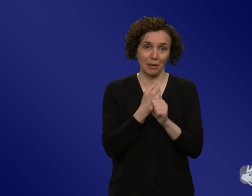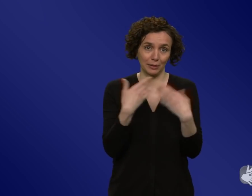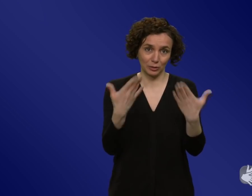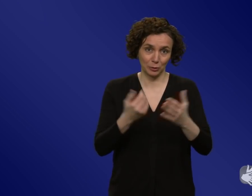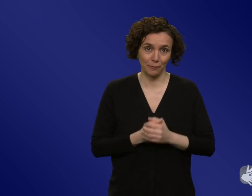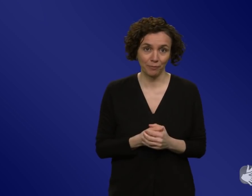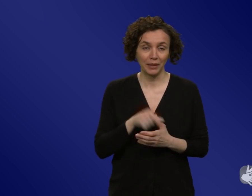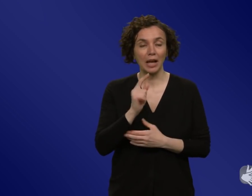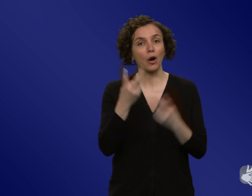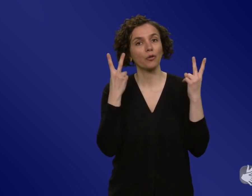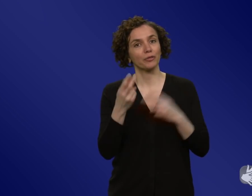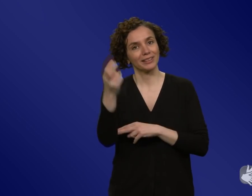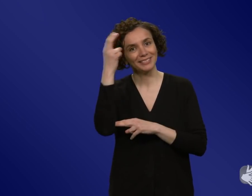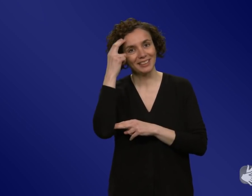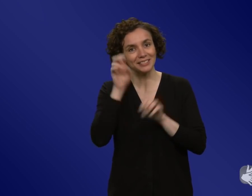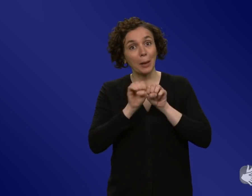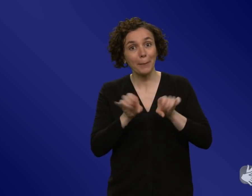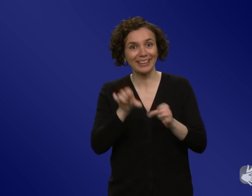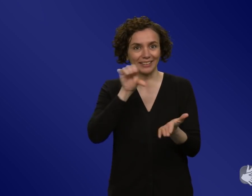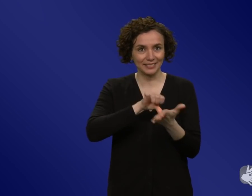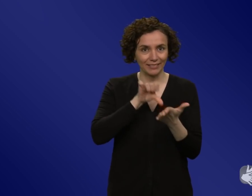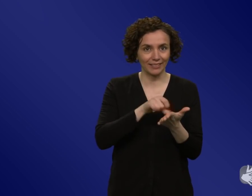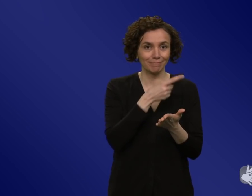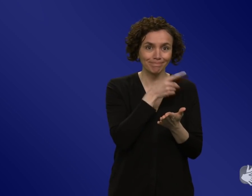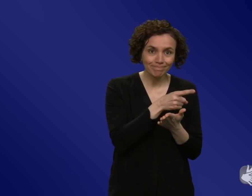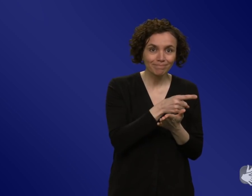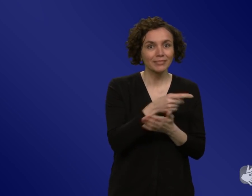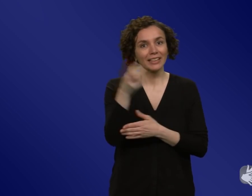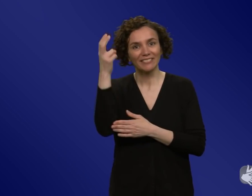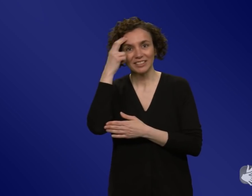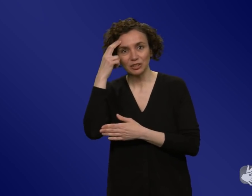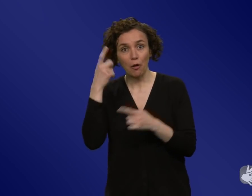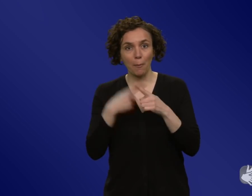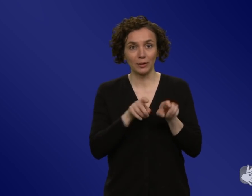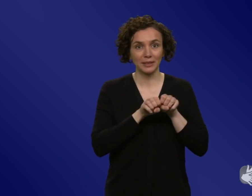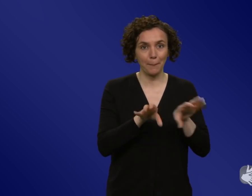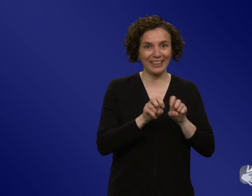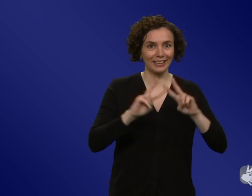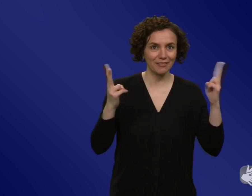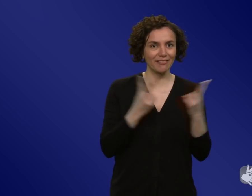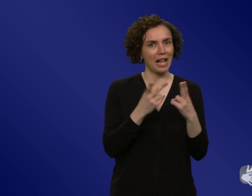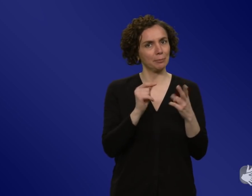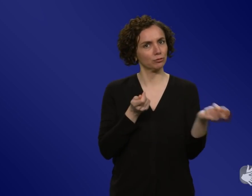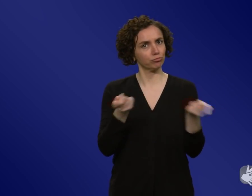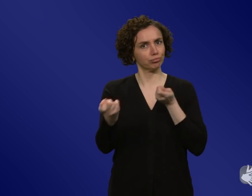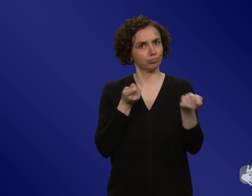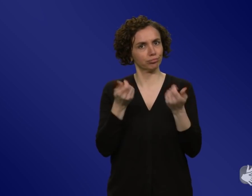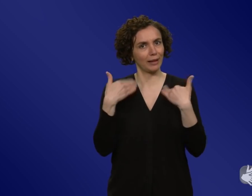Science Media Center, was auch zwischen Wissenschaftlern und der Medienwelt ja wie so eine Art vermittelnde Rolle spielt